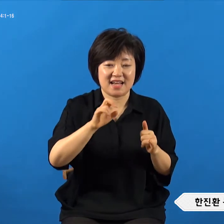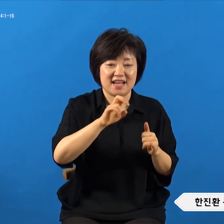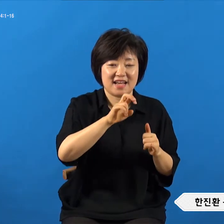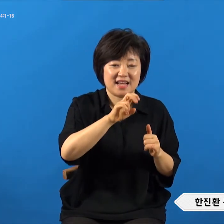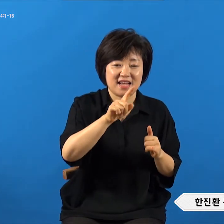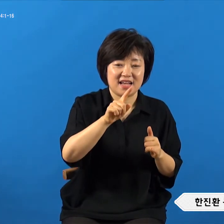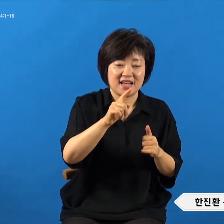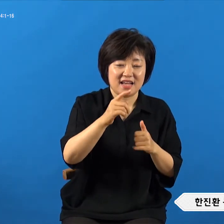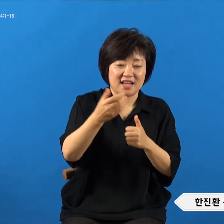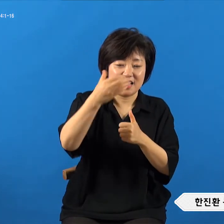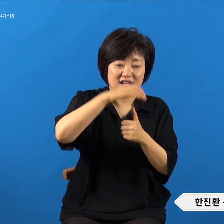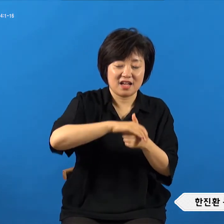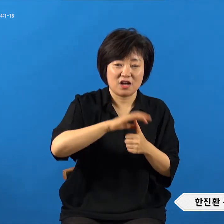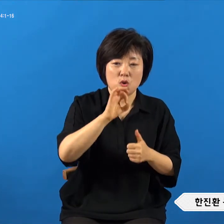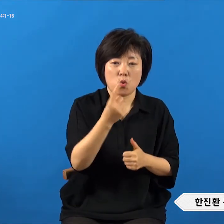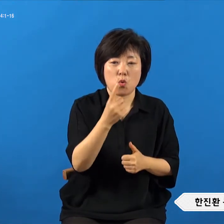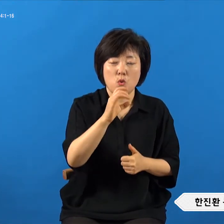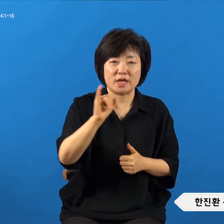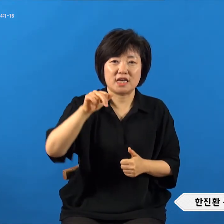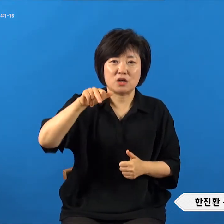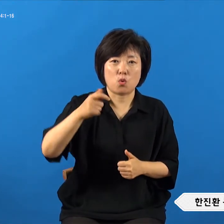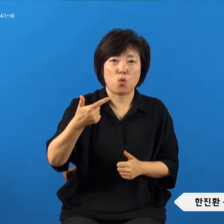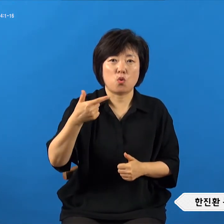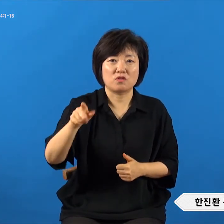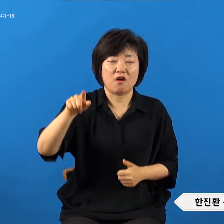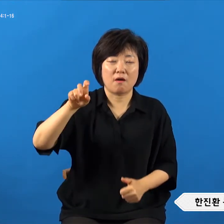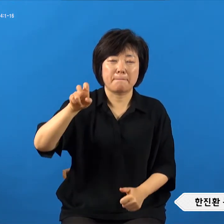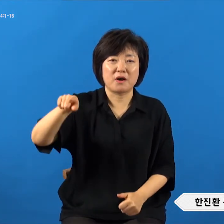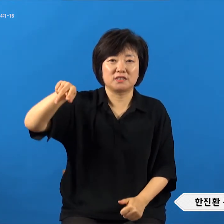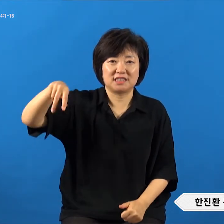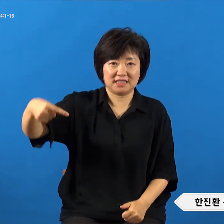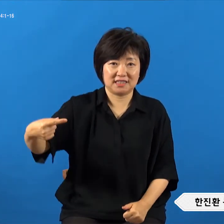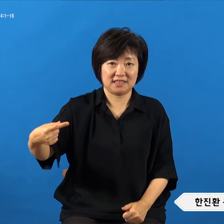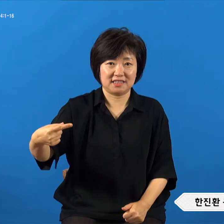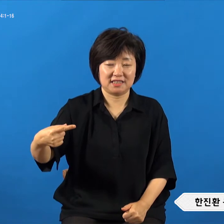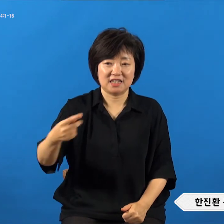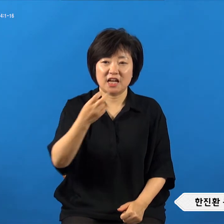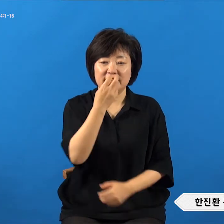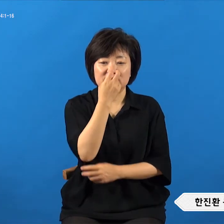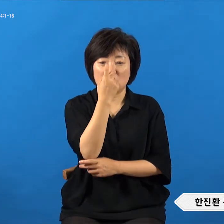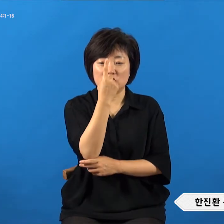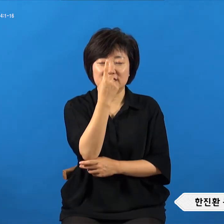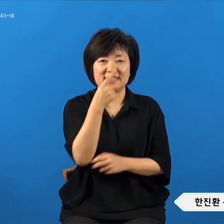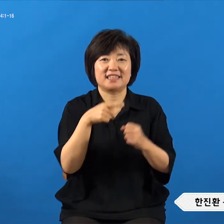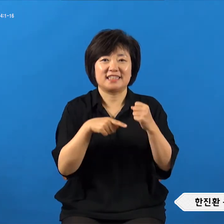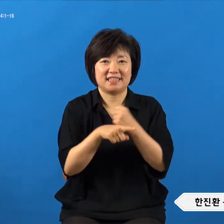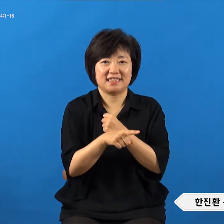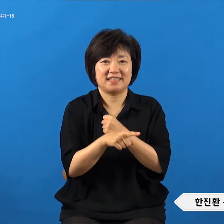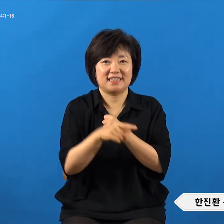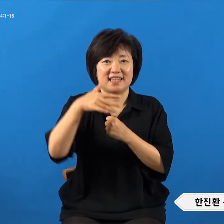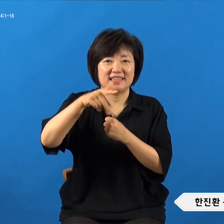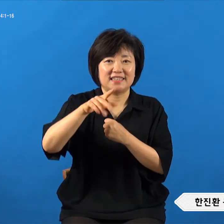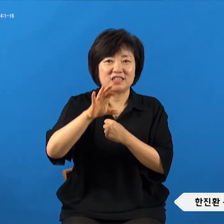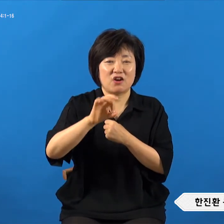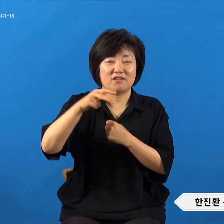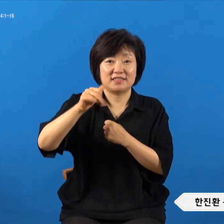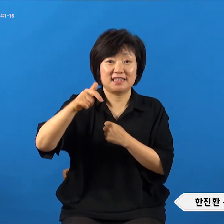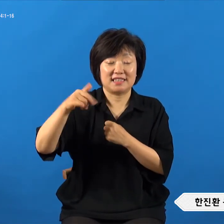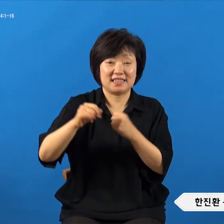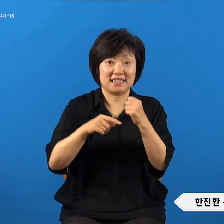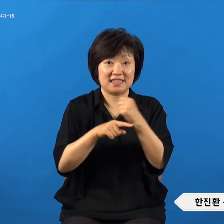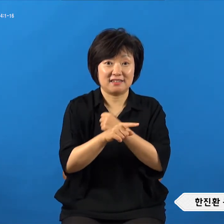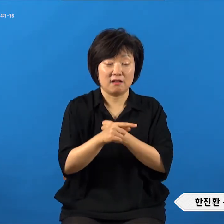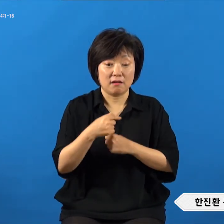말의 원어는 오이코노모스라는 말입니다. 오이코노모스는 청지기라는 뜻입니다.